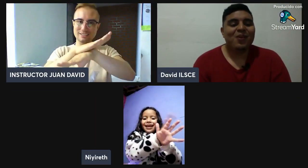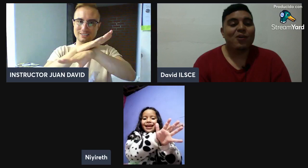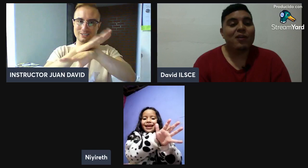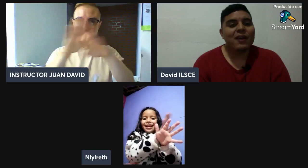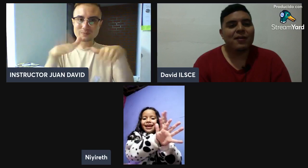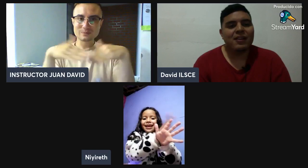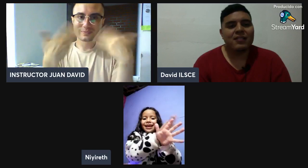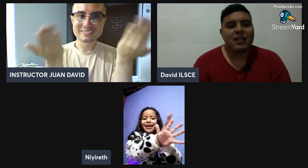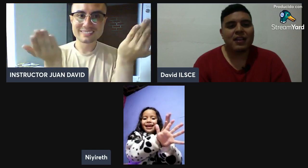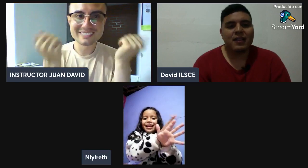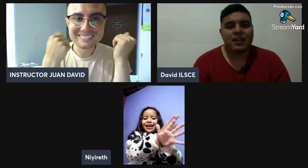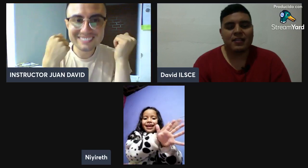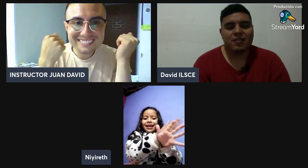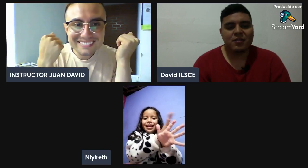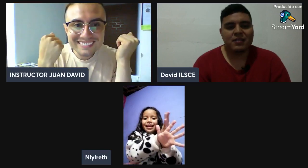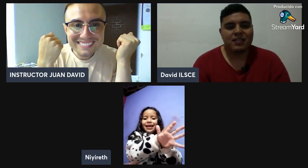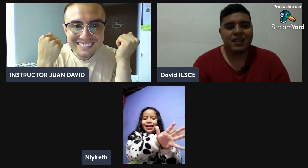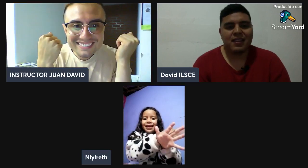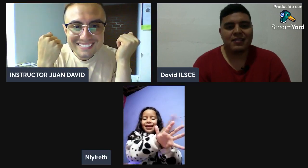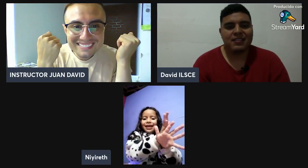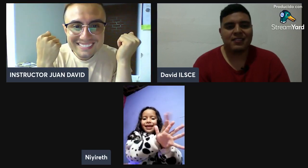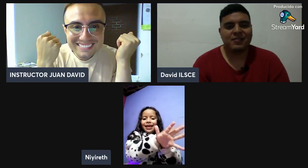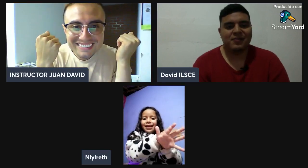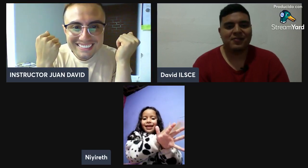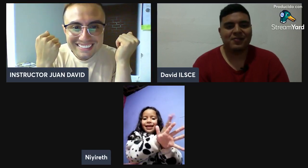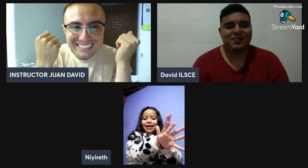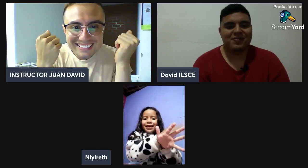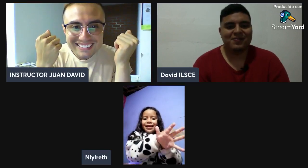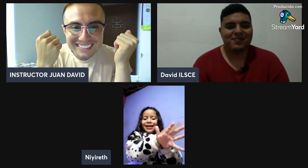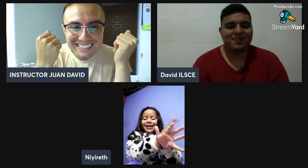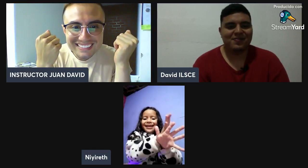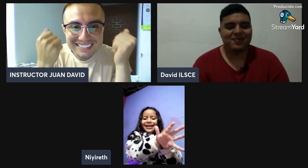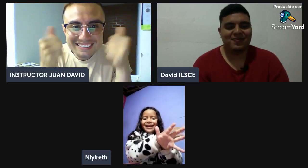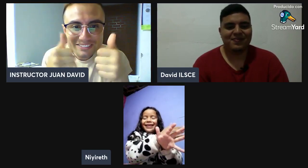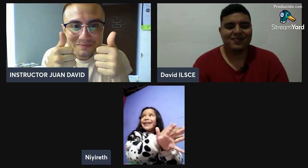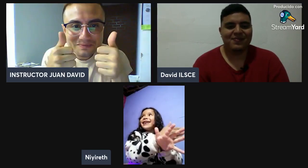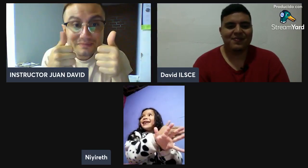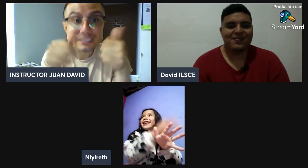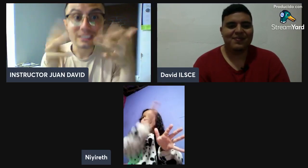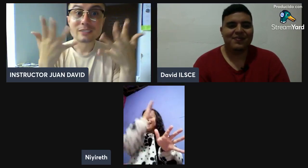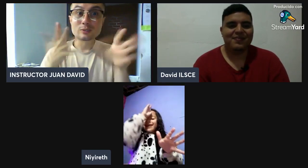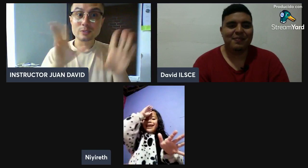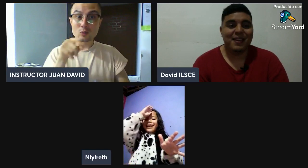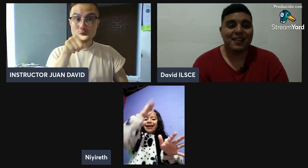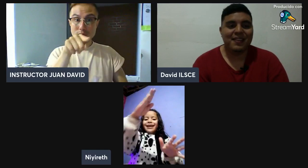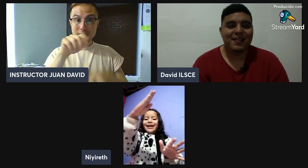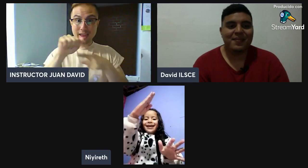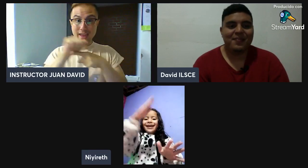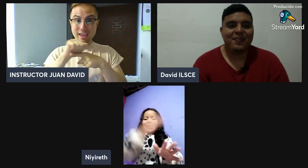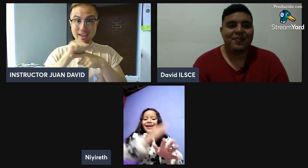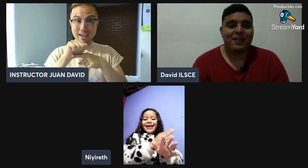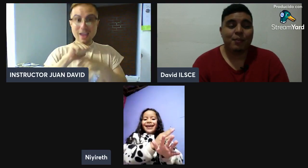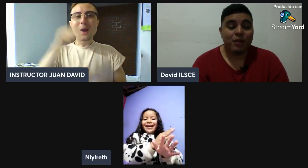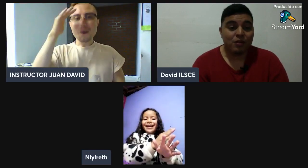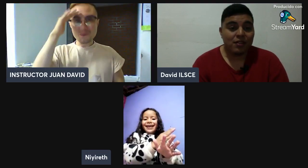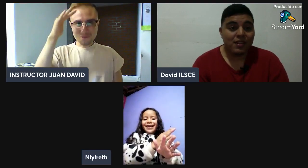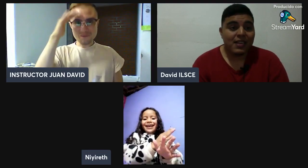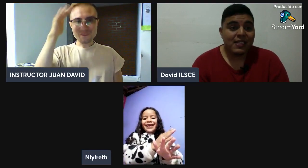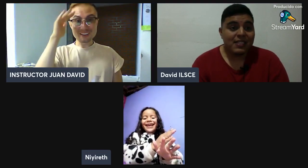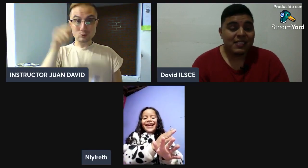Hola, buenas tardes, ¿cómo estás? Hola, sí, hola. Bien. Bueno, Vamos